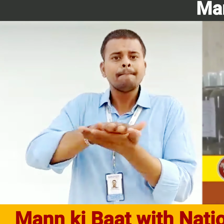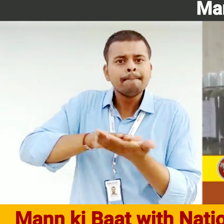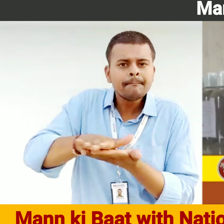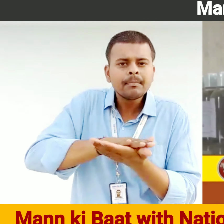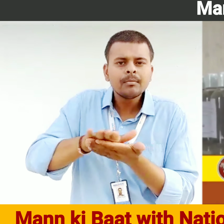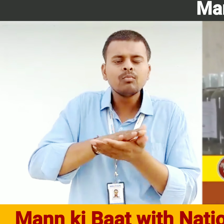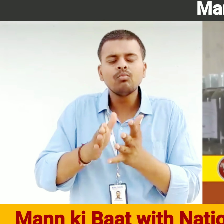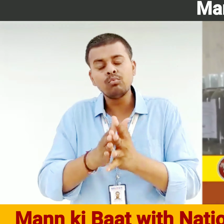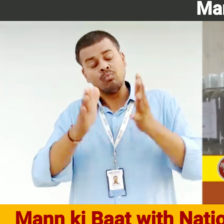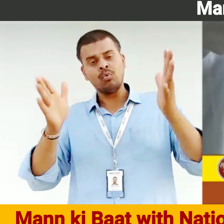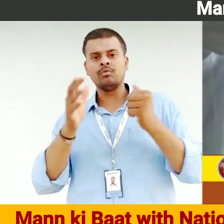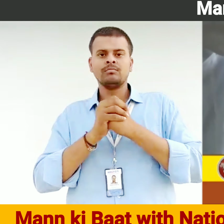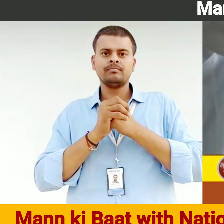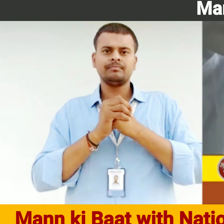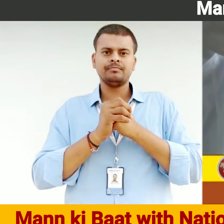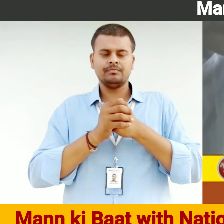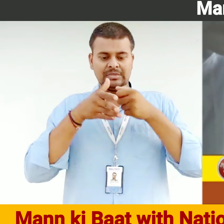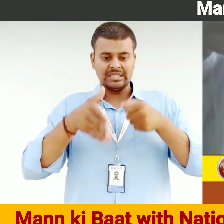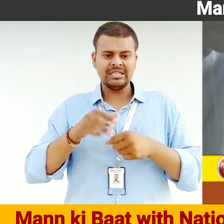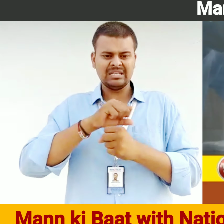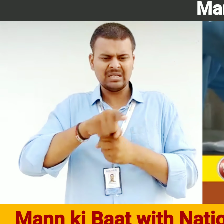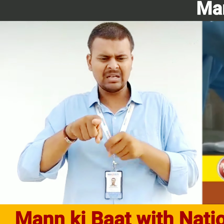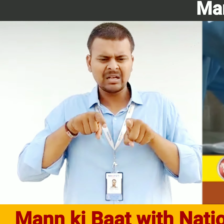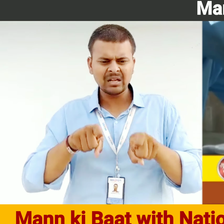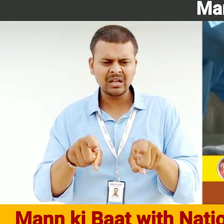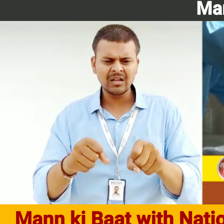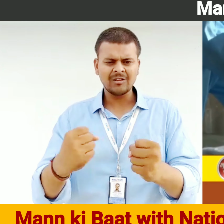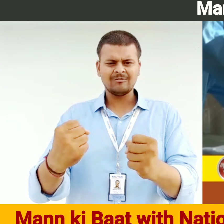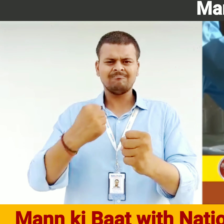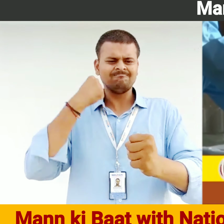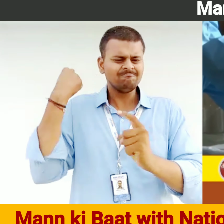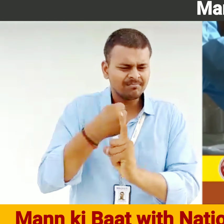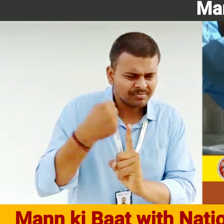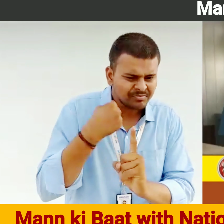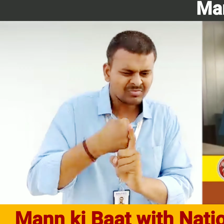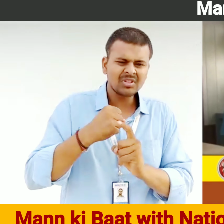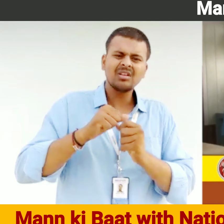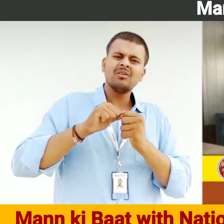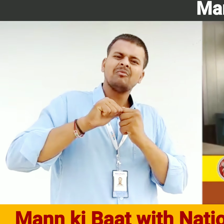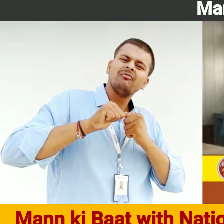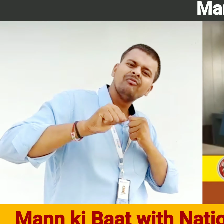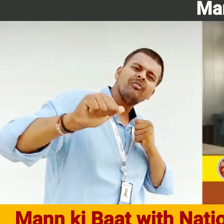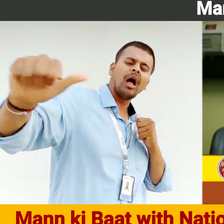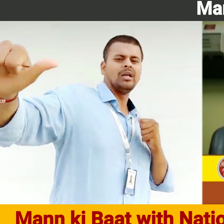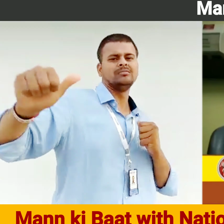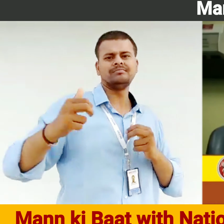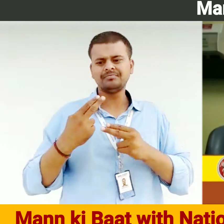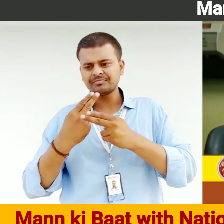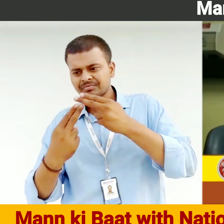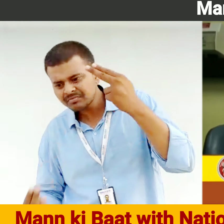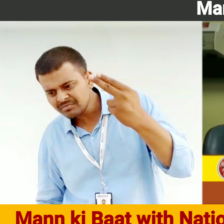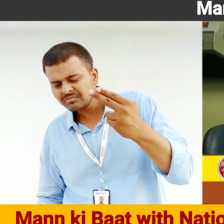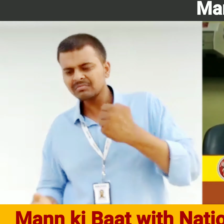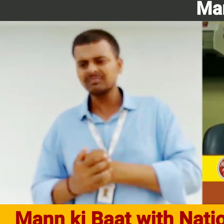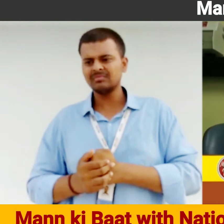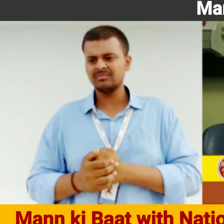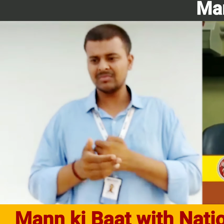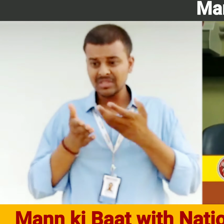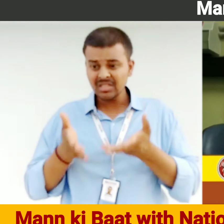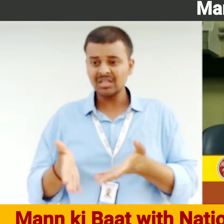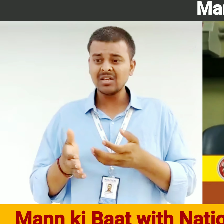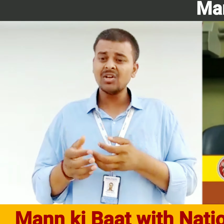ऐसी आपदा जिसका पूरी दुनिया के पास कोई इलाज ही नहीं है, जिसका कोई पहले का अनुभव भी नहीं